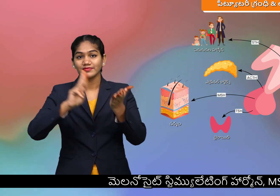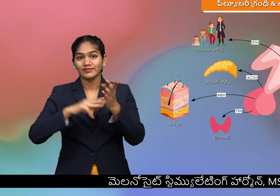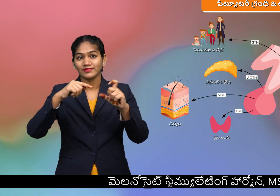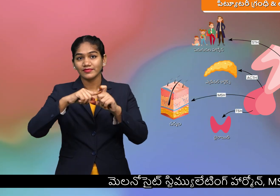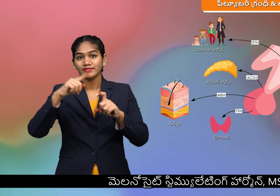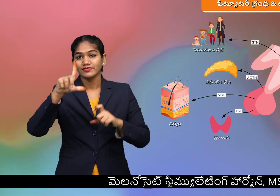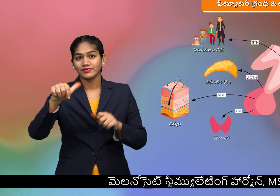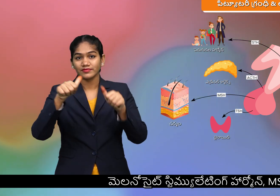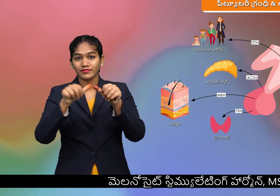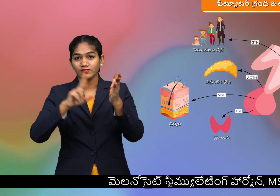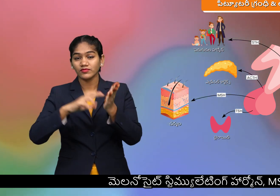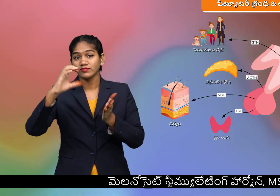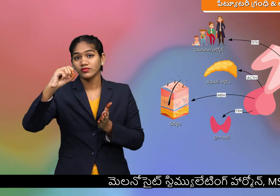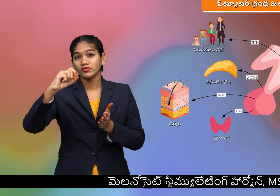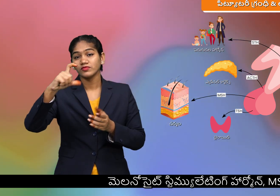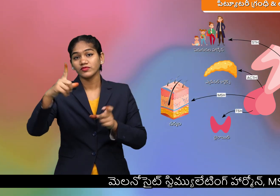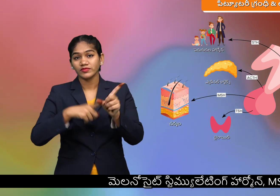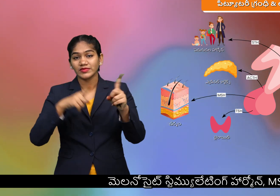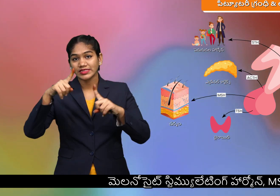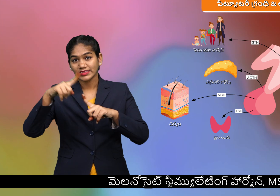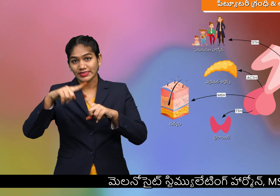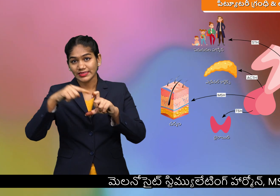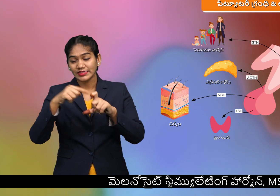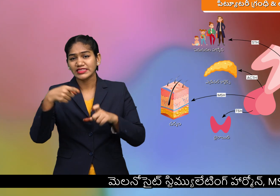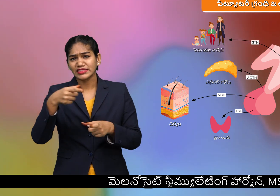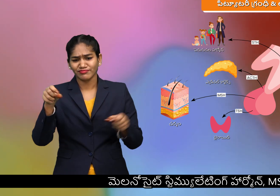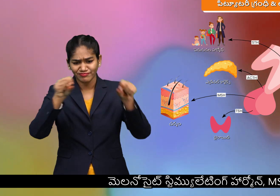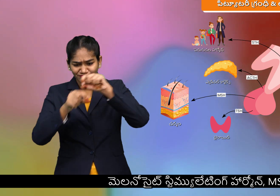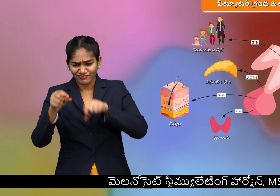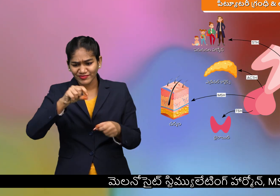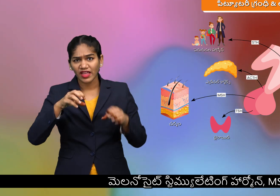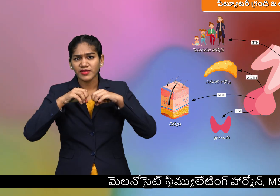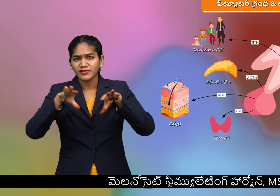మెలనోసైట్ స్టిమ్యులేటింగ్ హార్మోన్ MSH